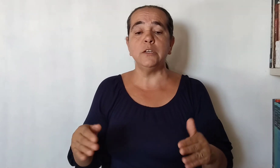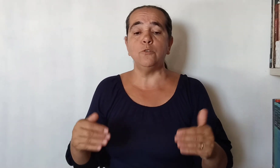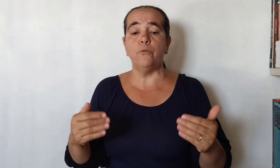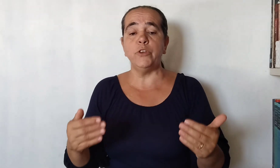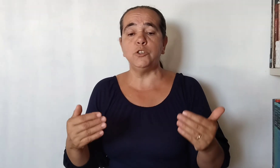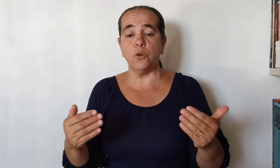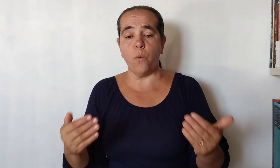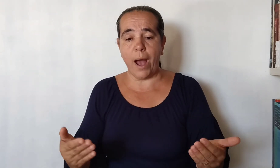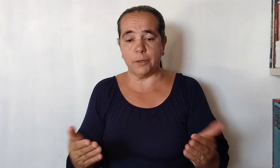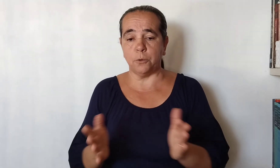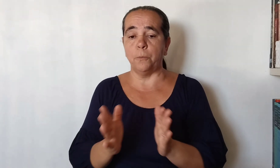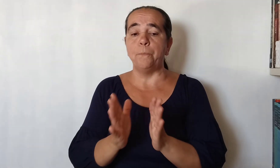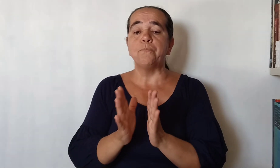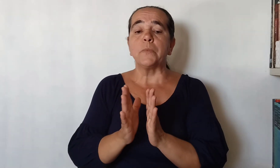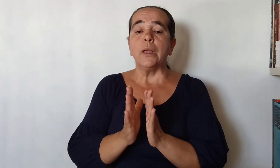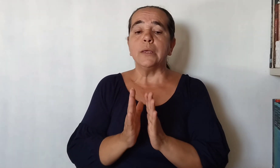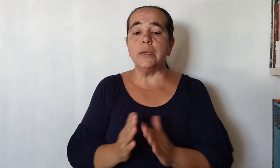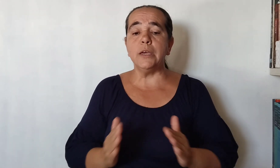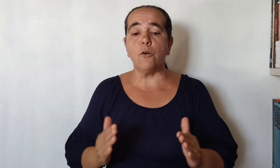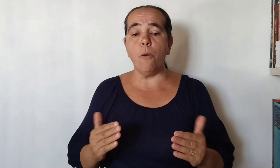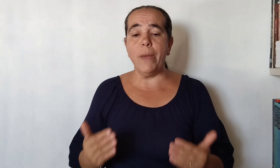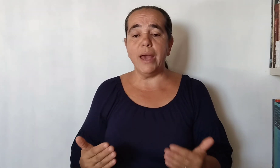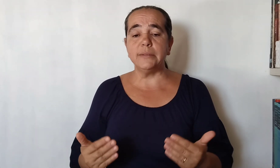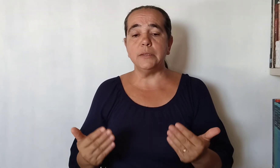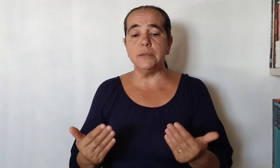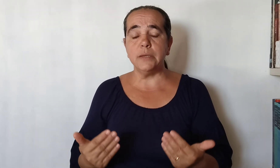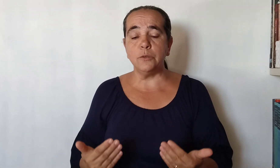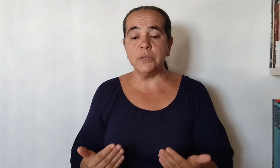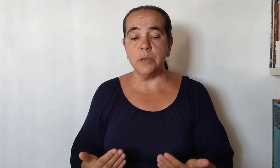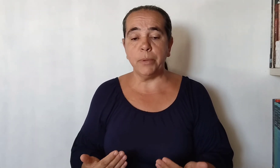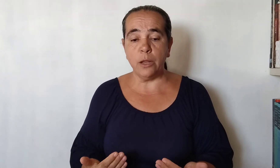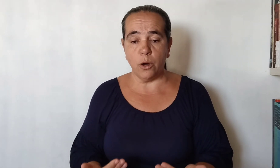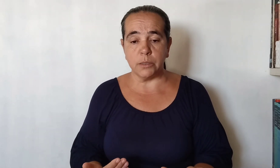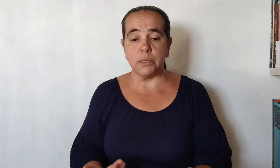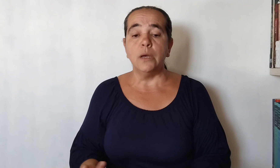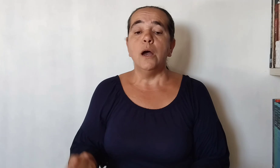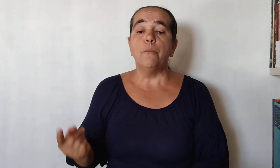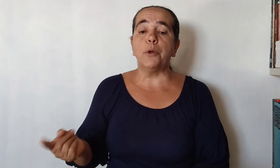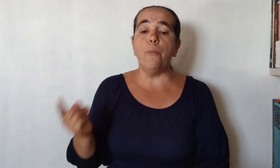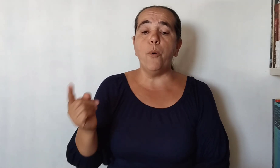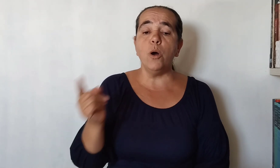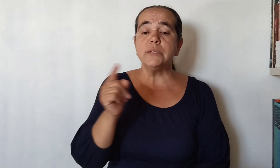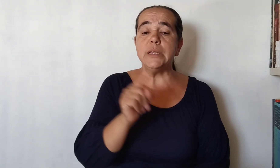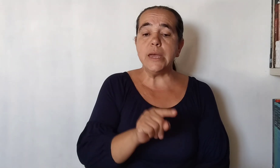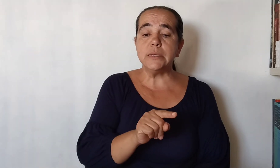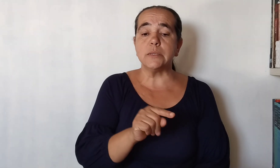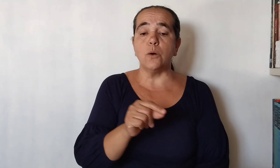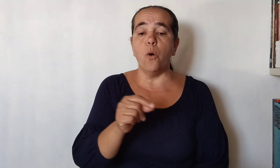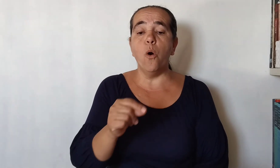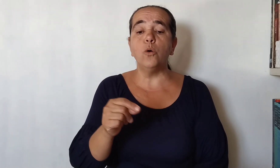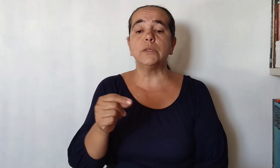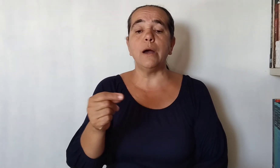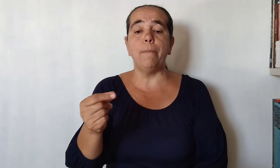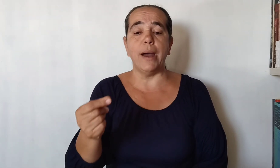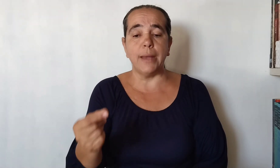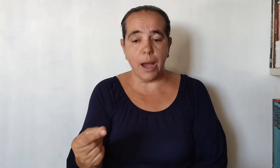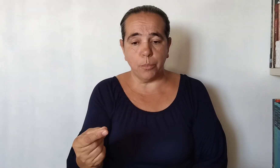versinho 24, que começa dizendo assim para nós: propôs-lhes outra